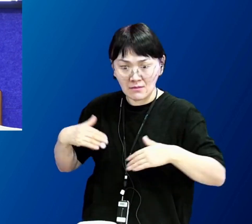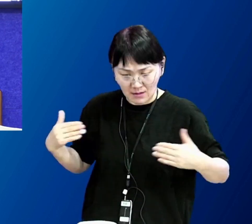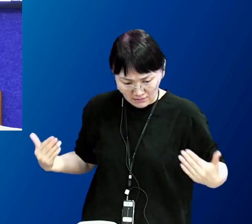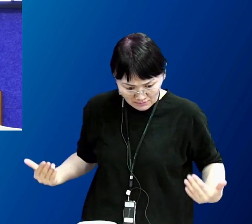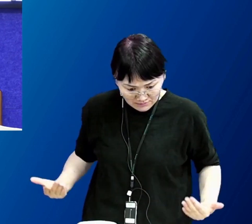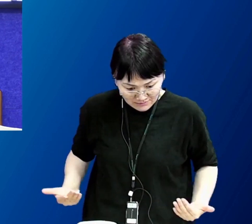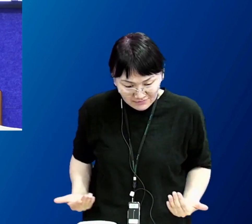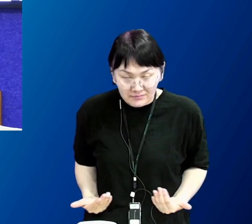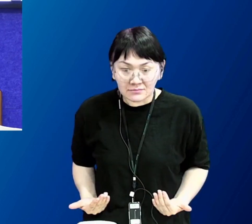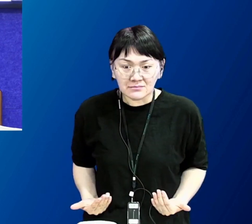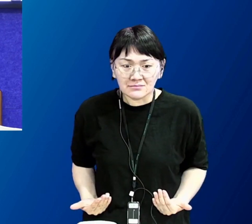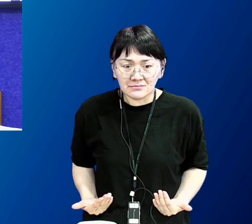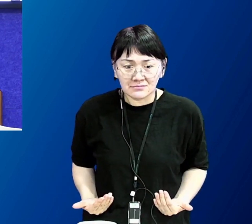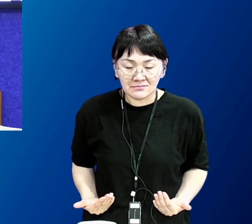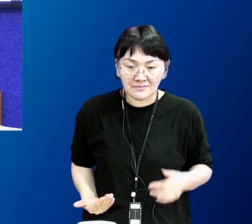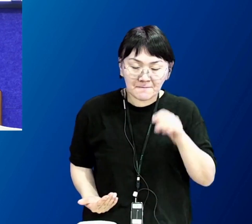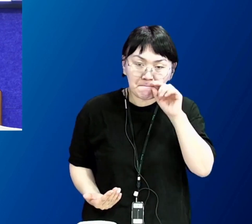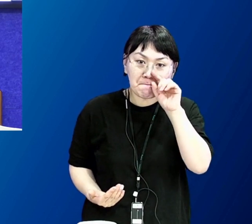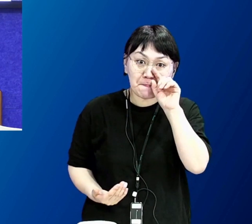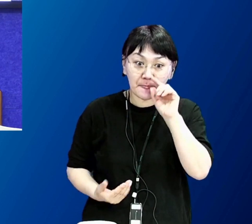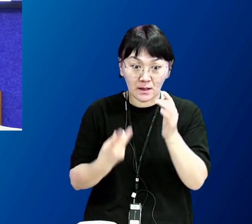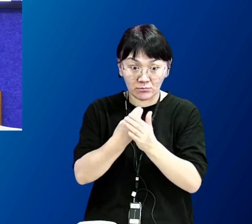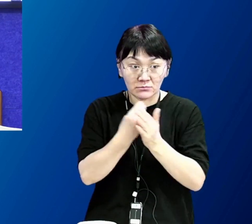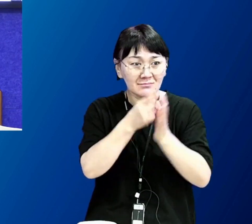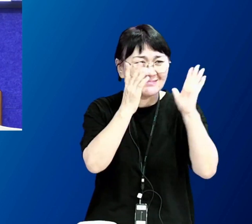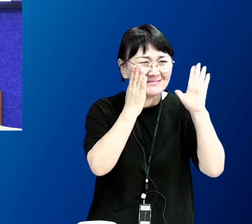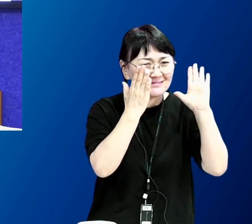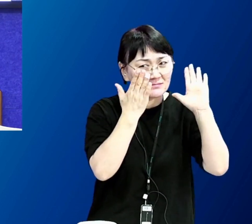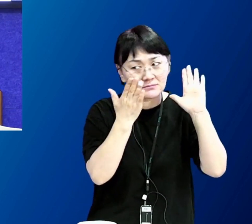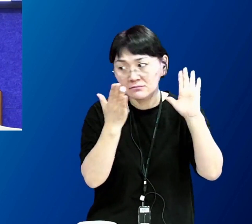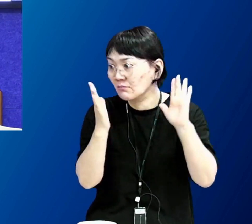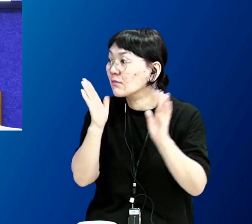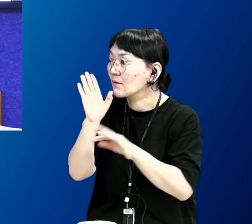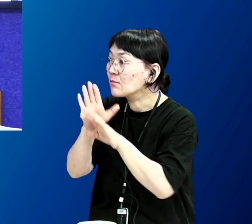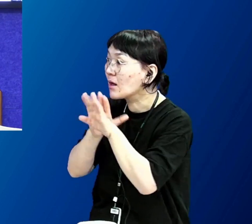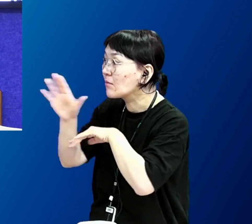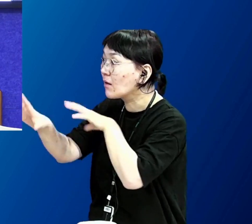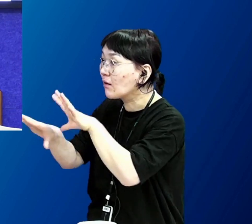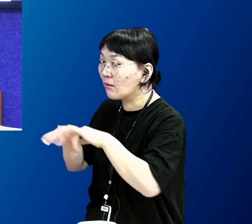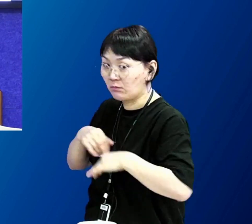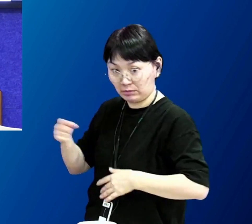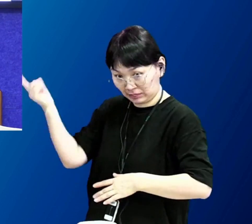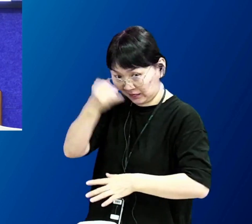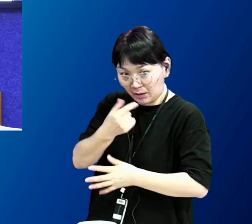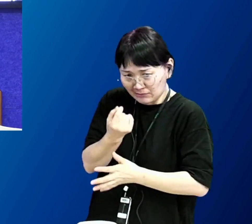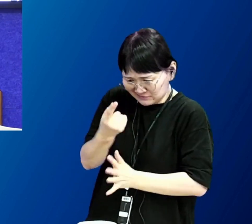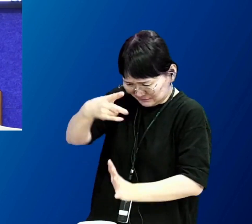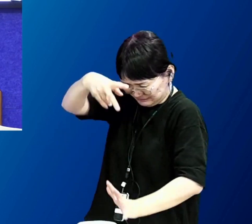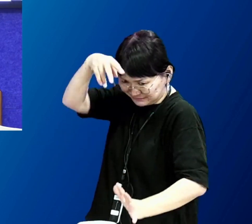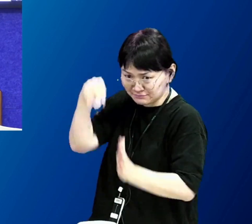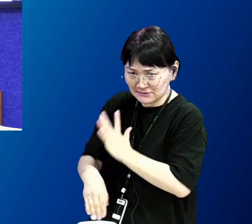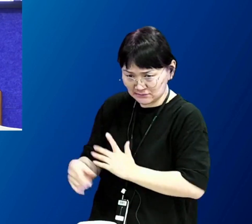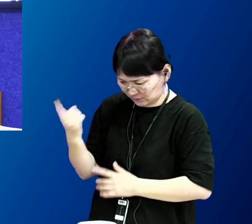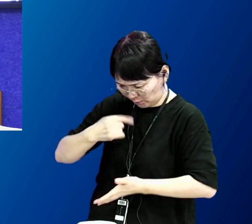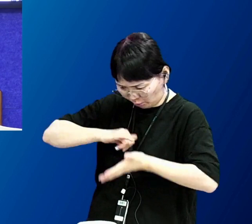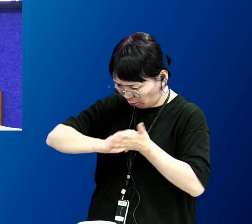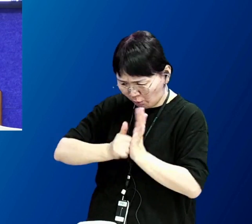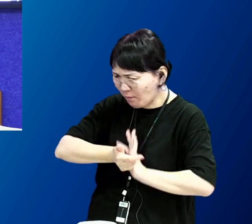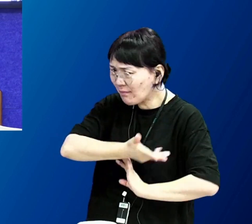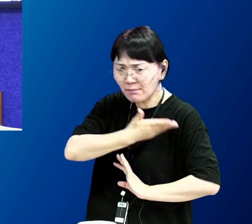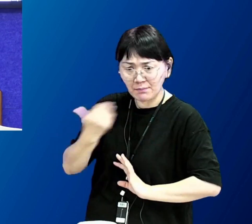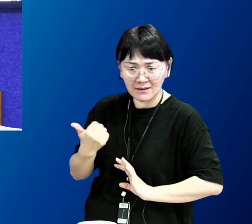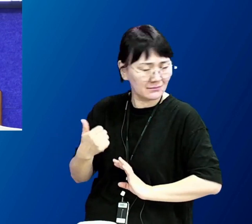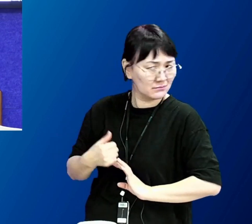амьдралыг эцэст нь ямар ч утга учирхой болгосон тийм том зүйл байсан баг. Соломон гарцаагүй ихэндээ